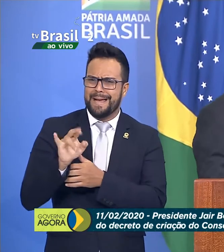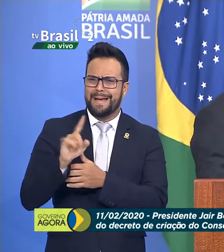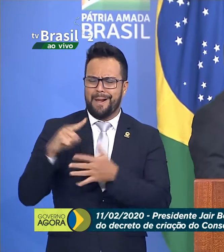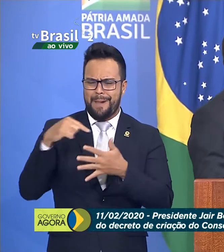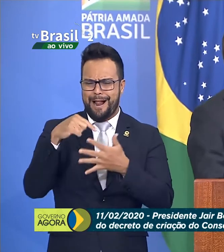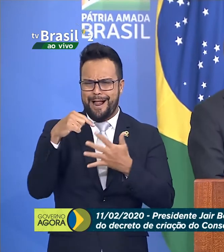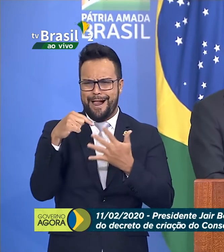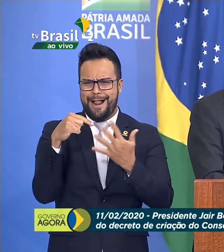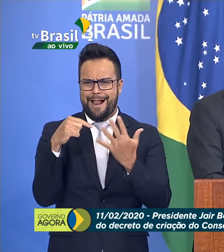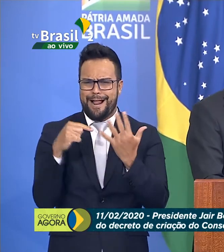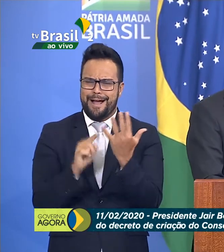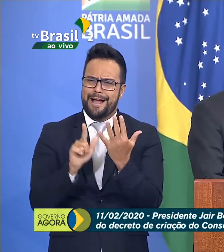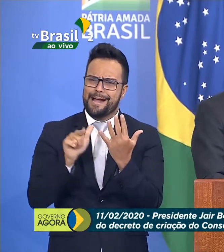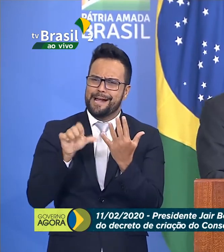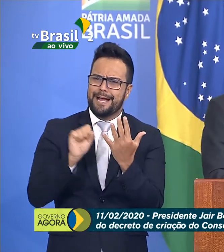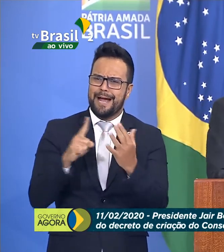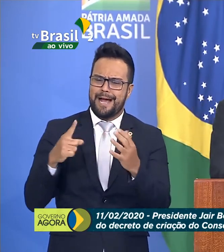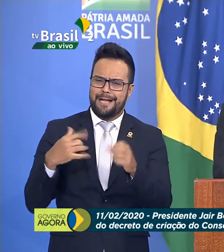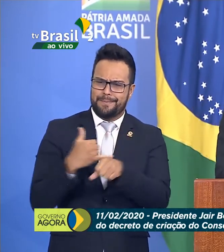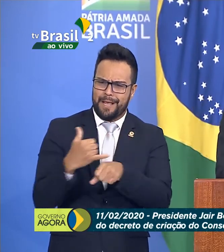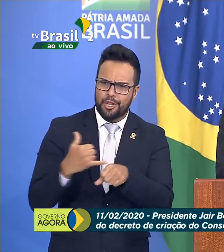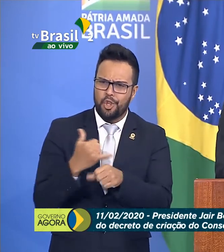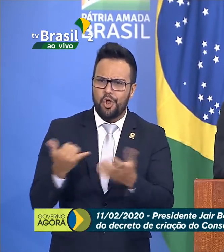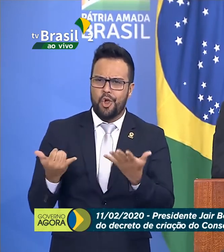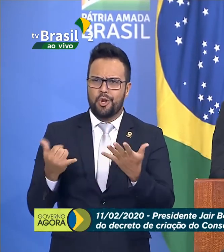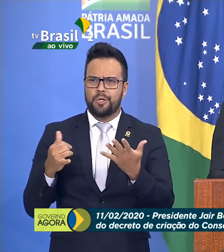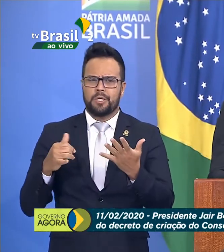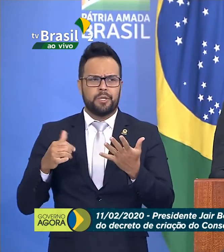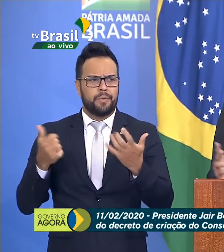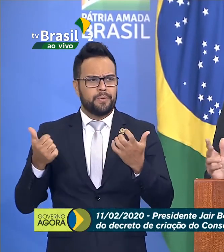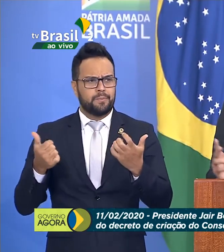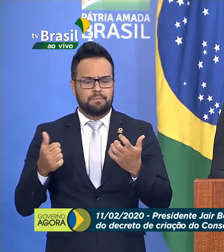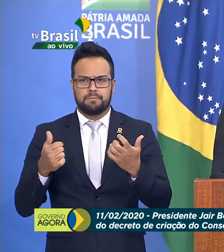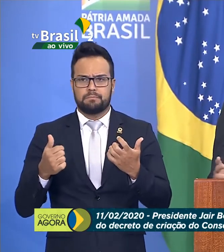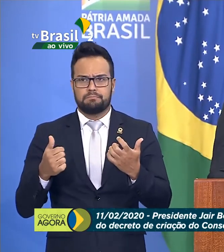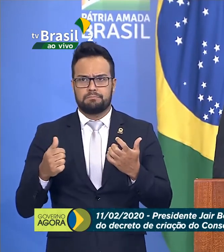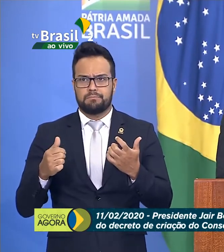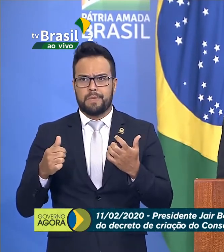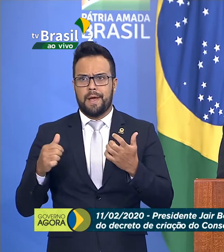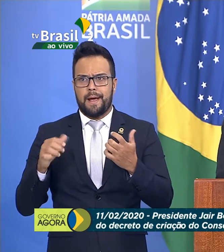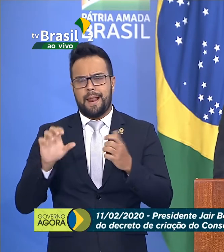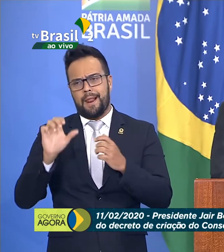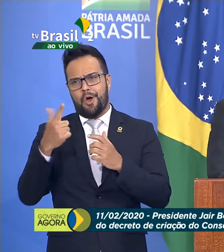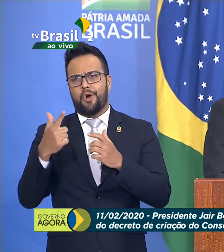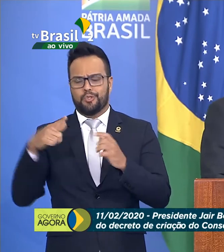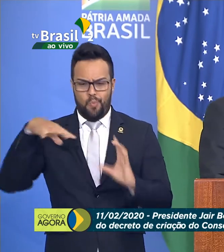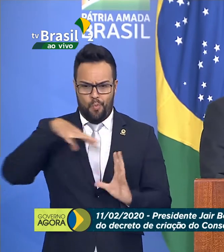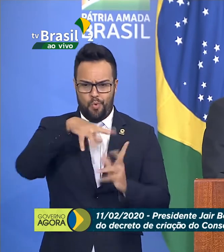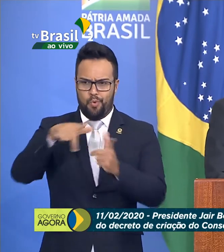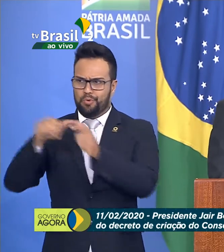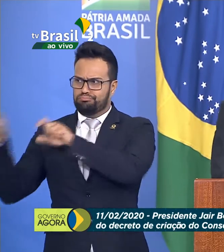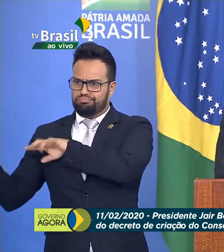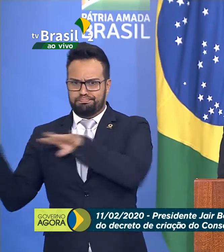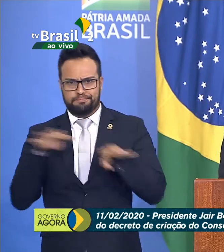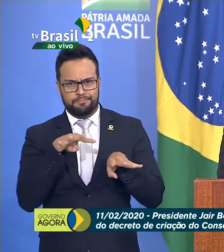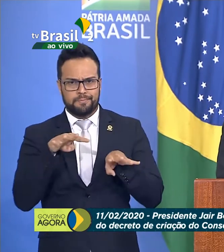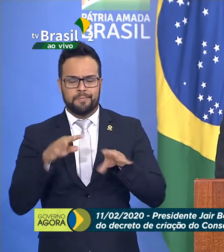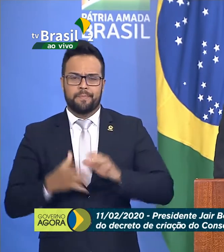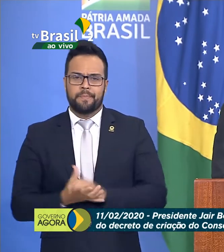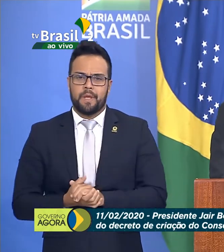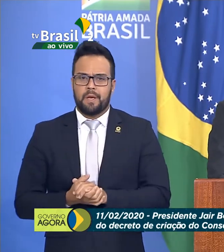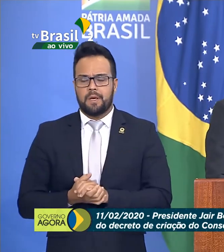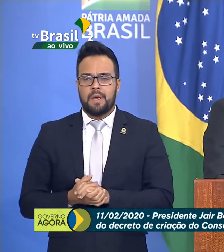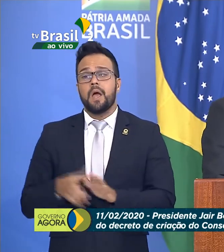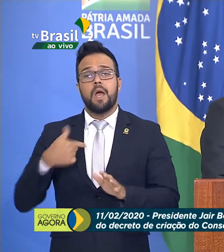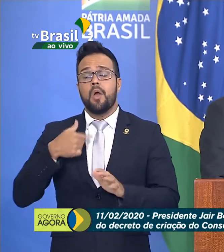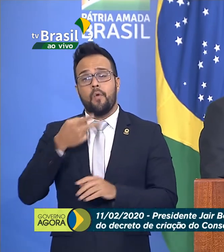vazios, gás, petróleo, água potável, desperta a confiança do mundo, obviamente. E eu ouso dizer